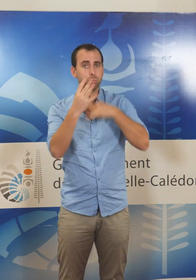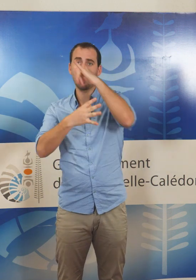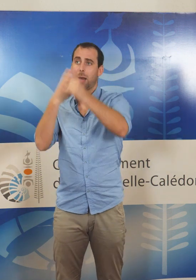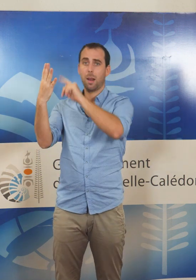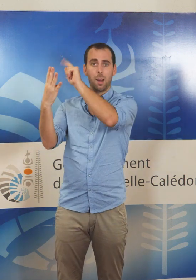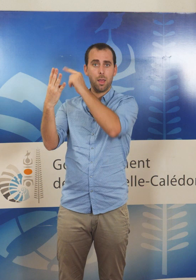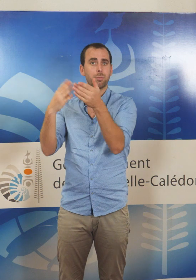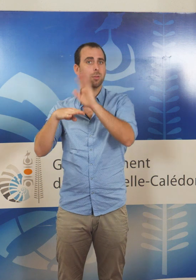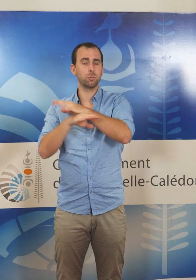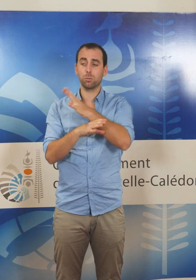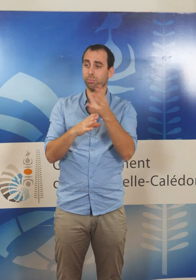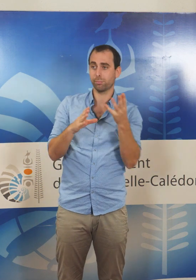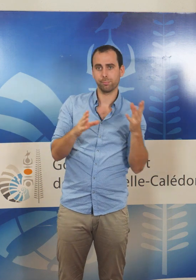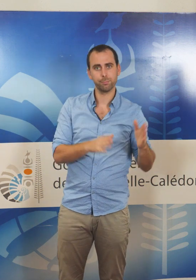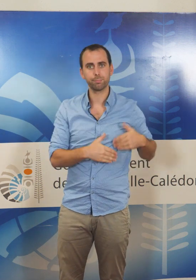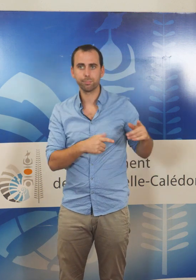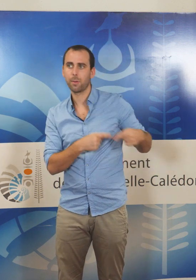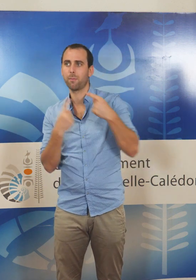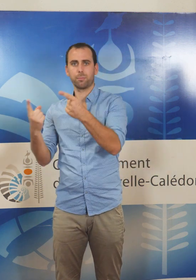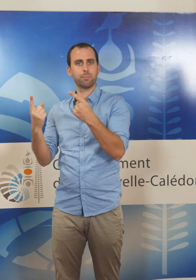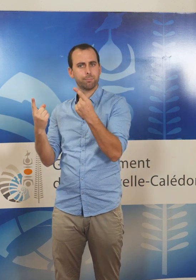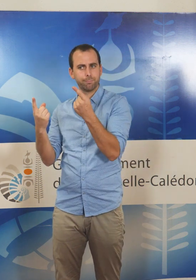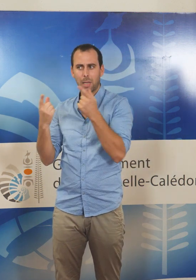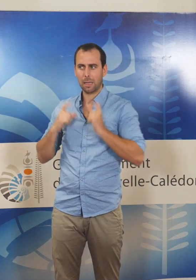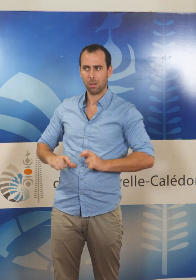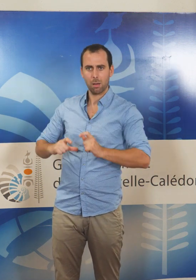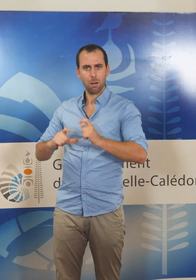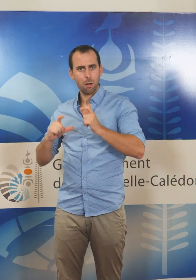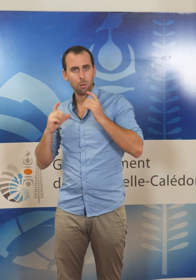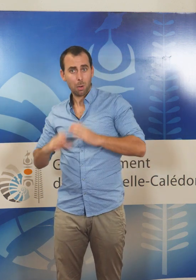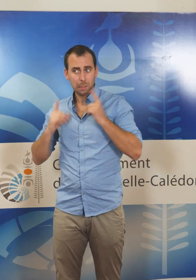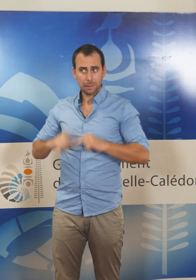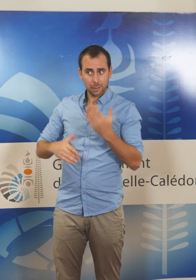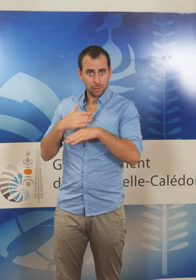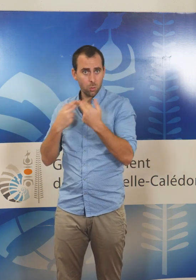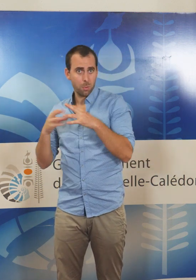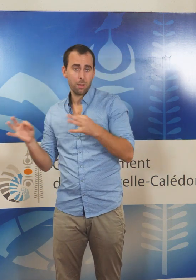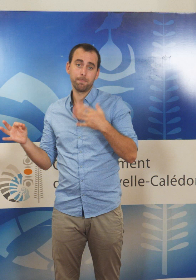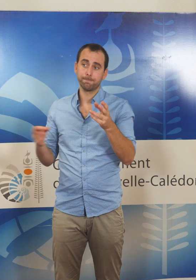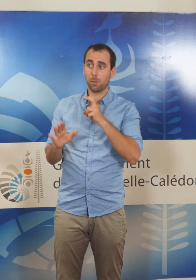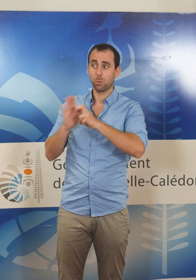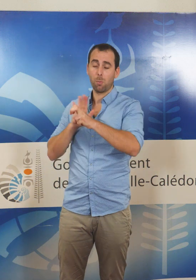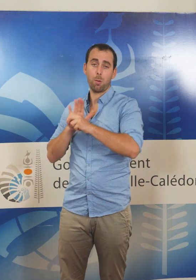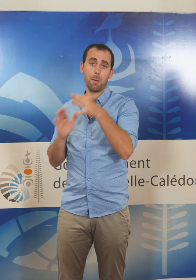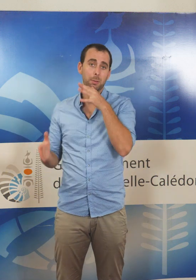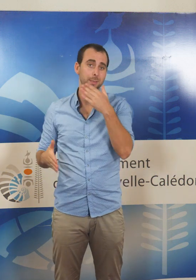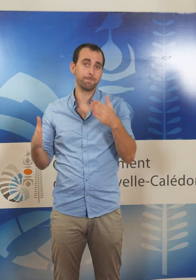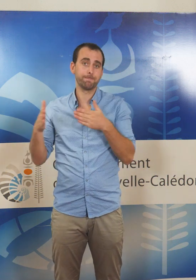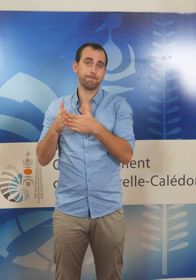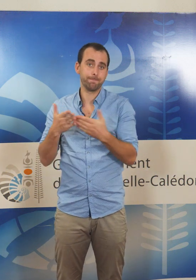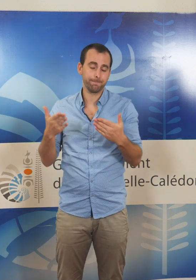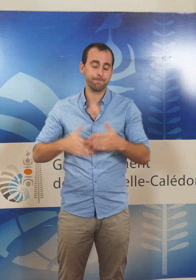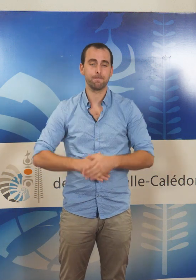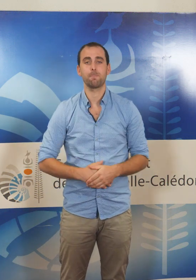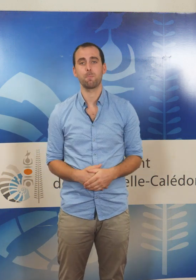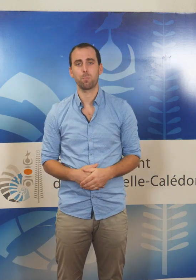sont scolarisés dans certains établissements de Nouméa n'ont pas pu parfois rejoindre leur établissement. Un point également sur